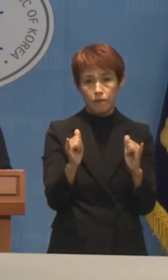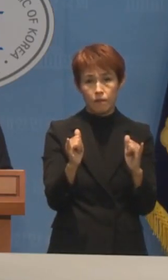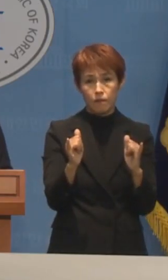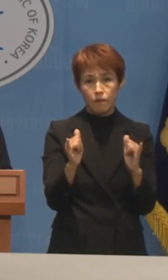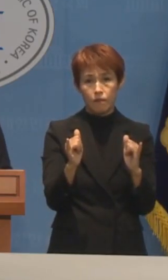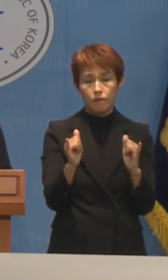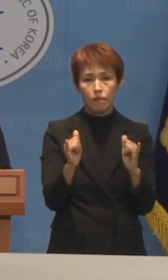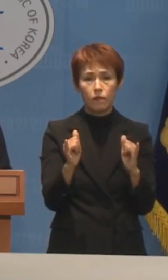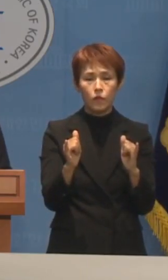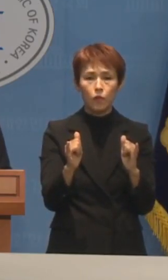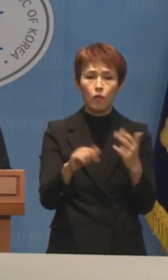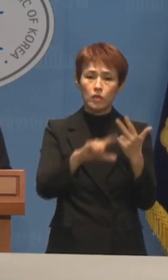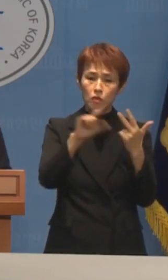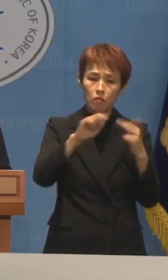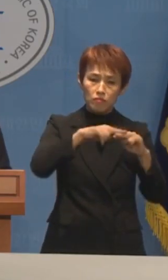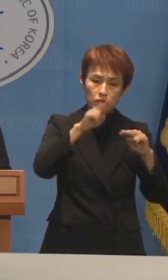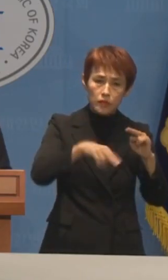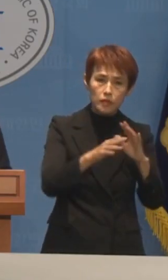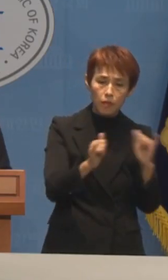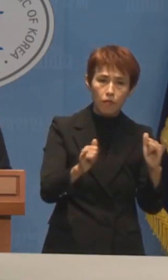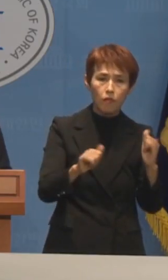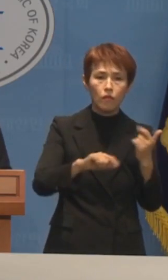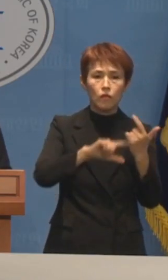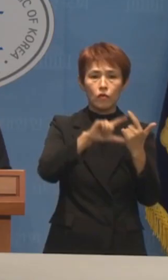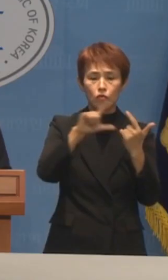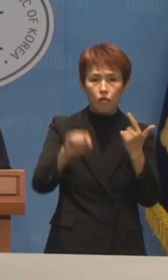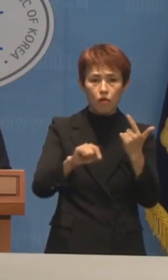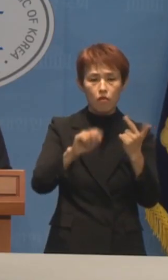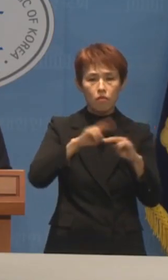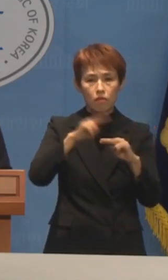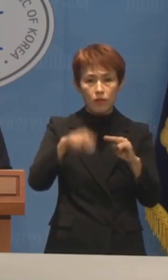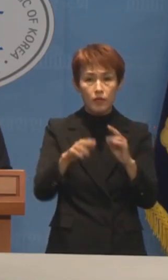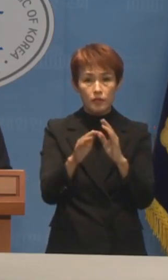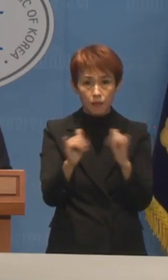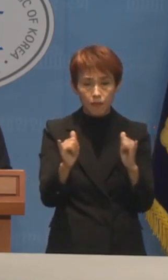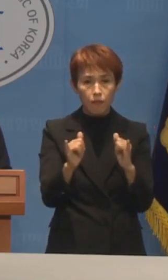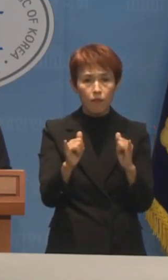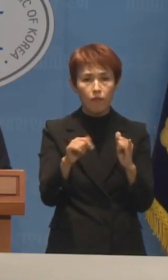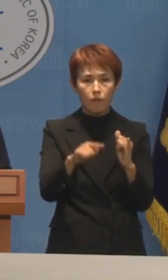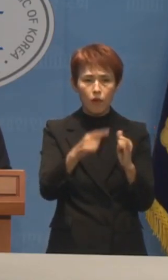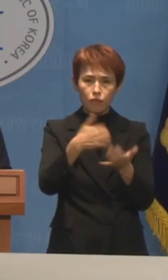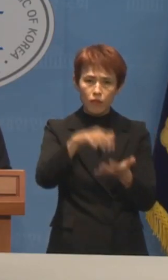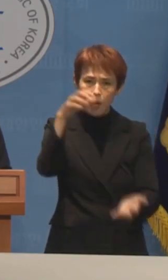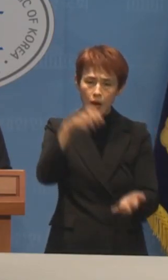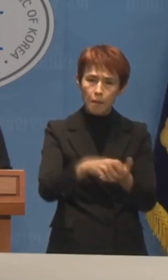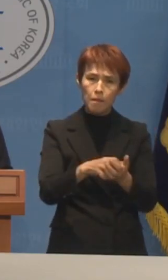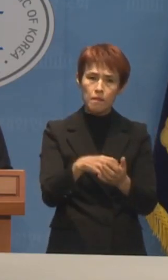공로연수와 7월에 퇴직, 6월에 공로연수를 포함하여 많게는 1년,